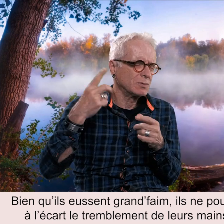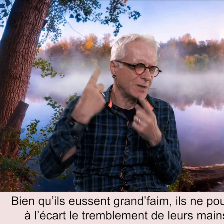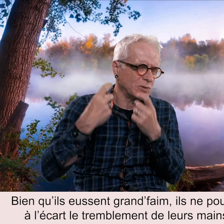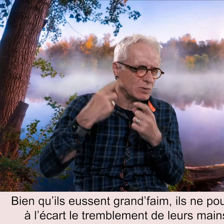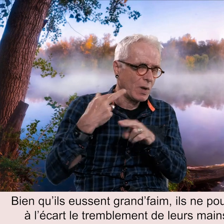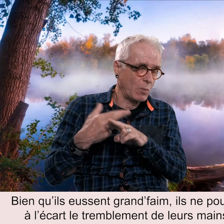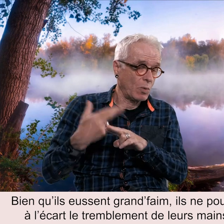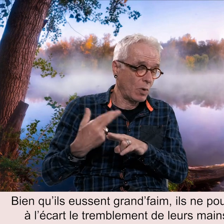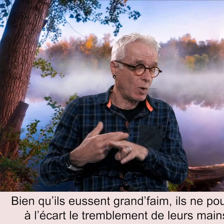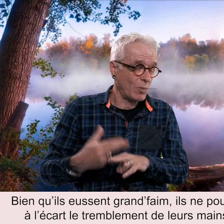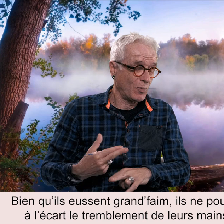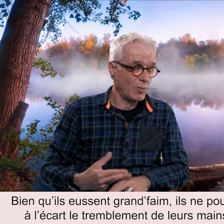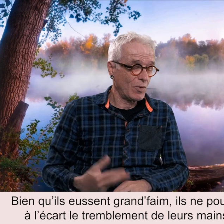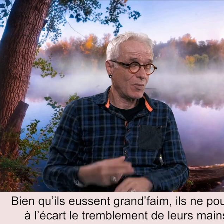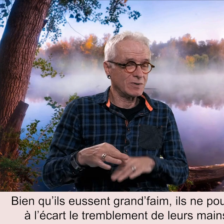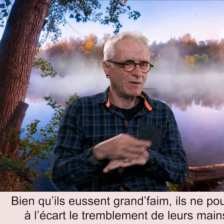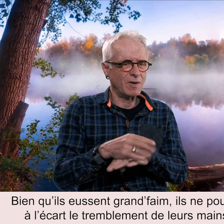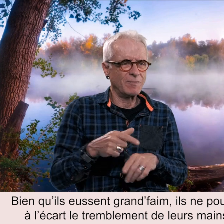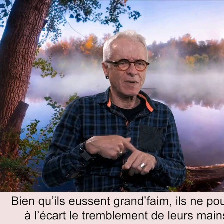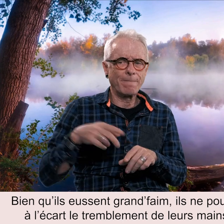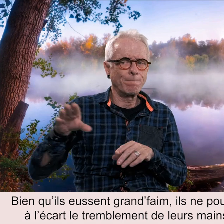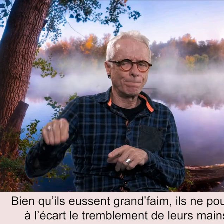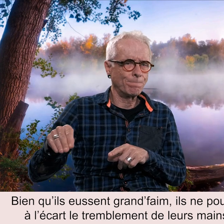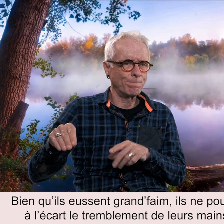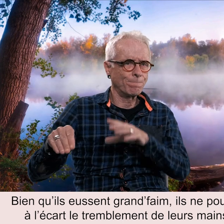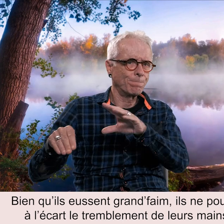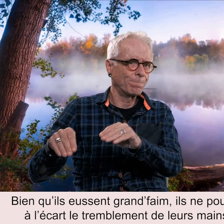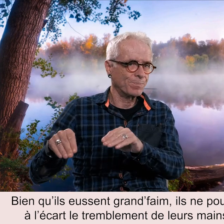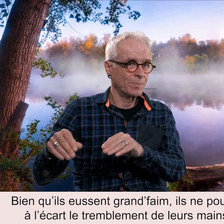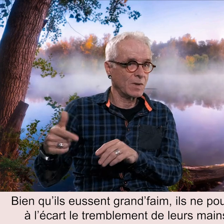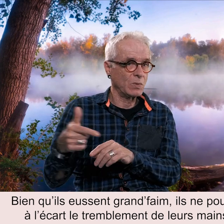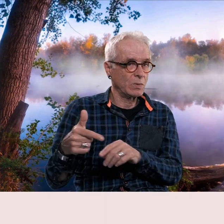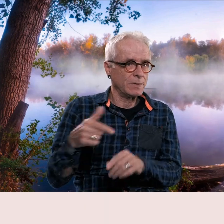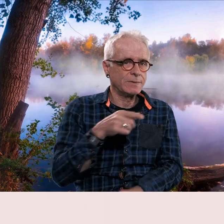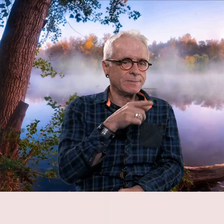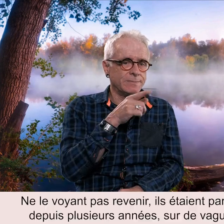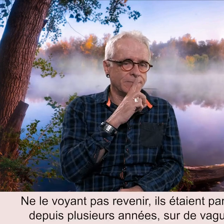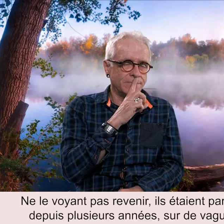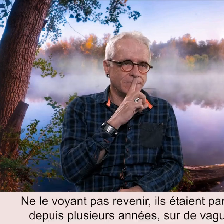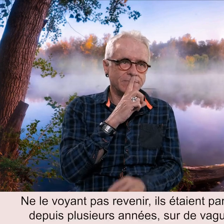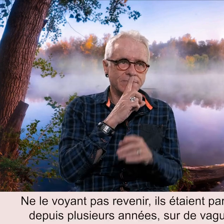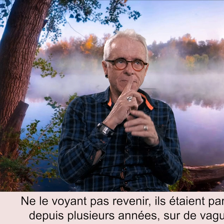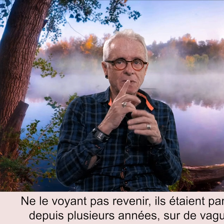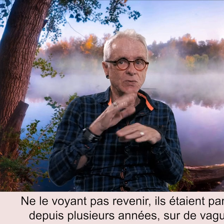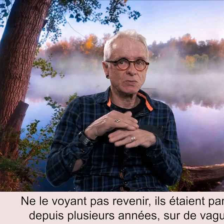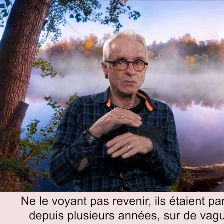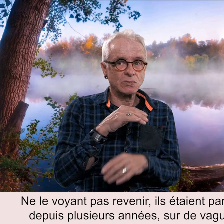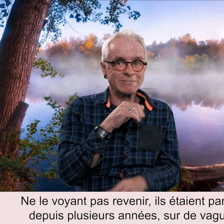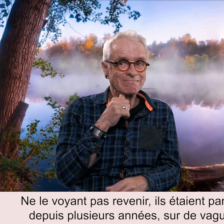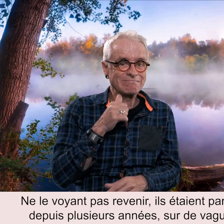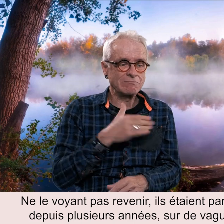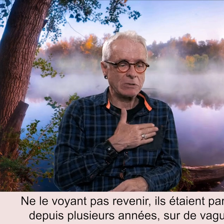Elle répondait à chacune, mais eut soin de taire l'idée funèbre qui les concernait. Ne le voyant pas revenir,